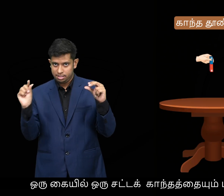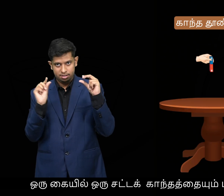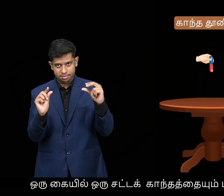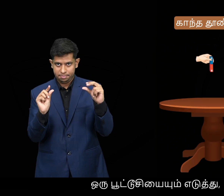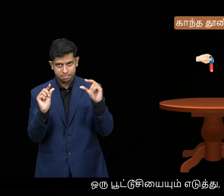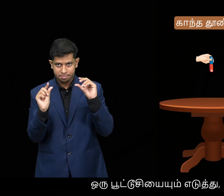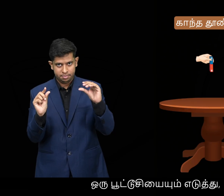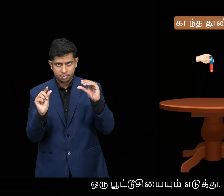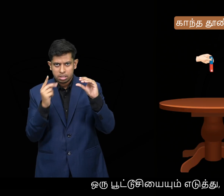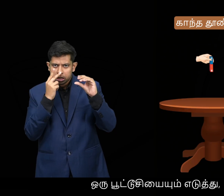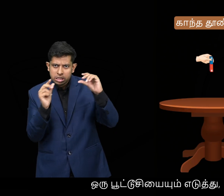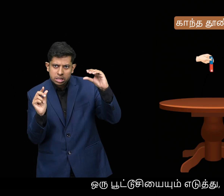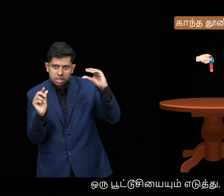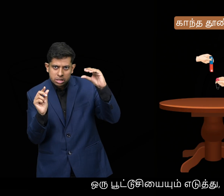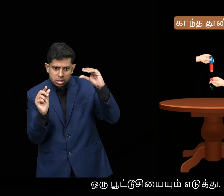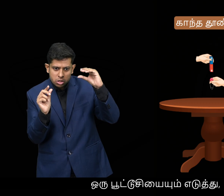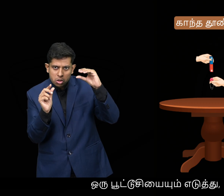கையில் ஒரு பூட்டூசியையும் எடுத்து